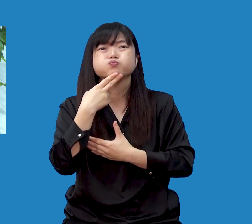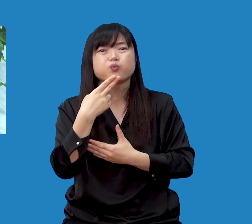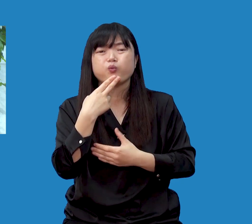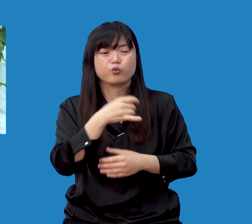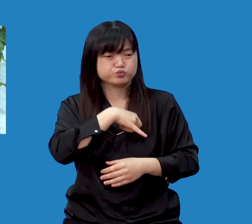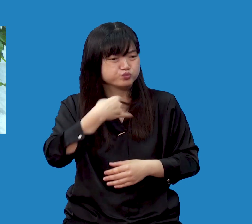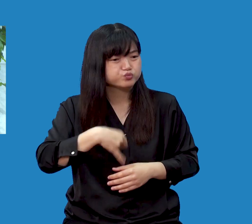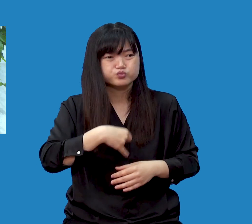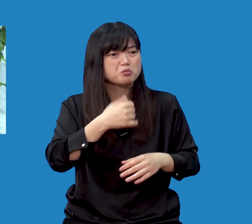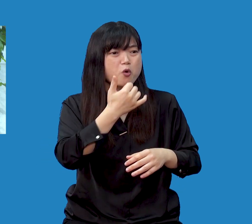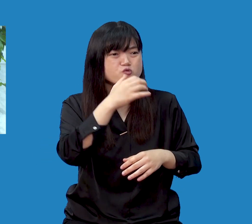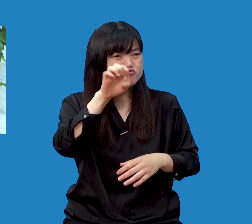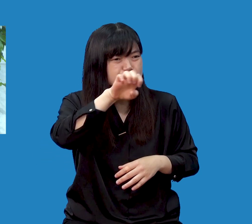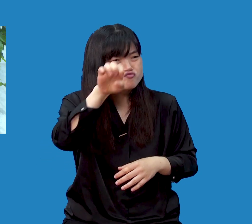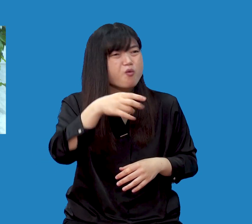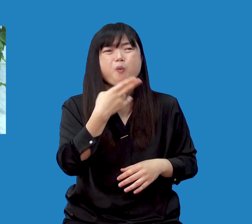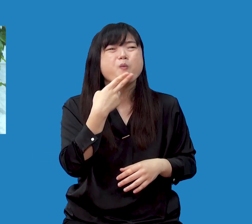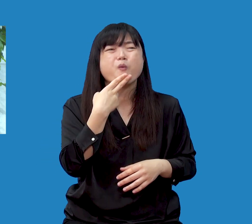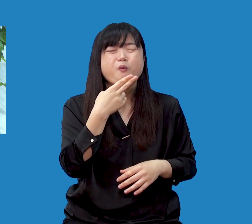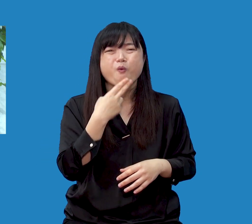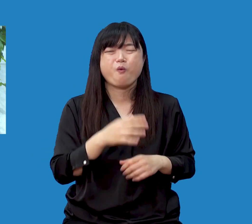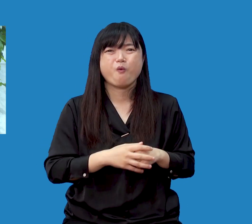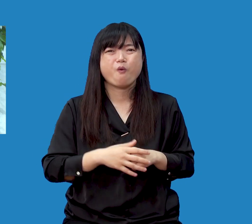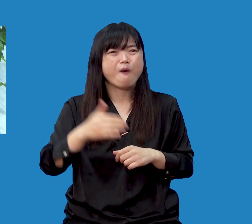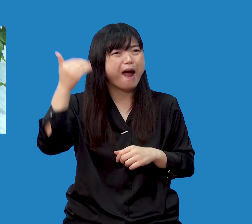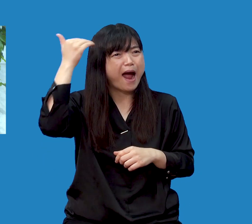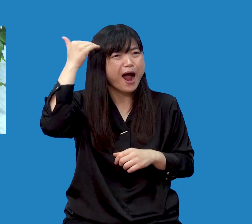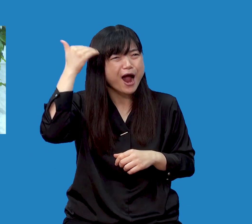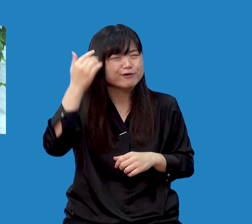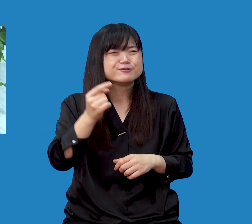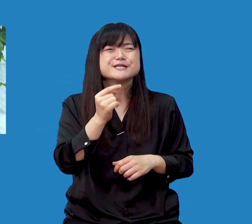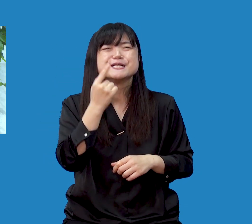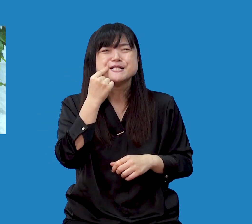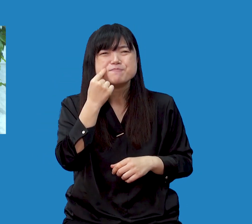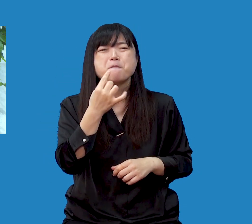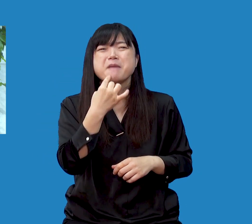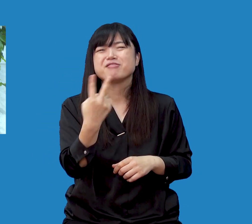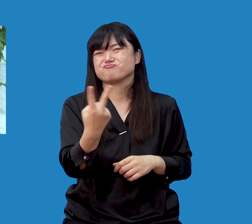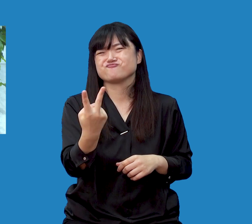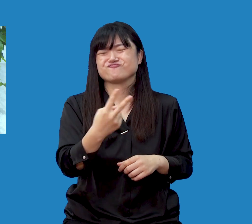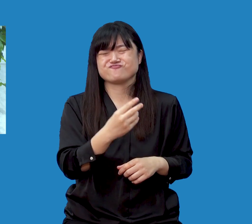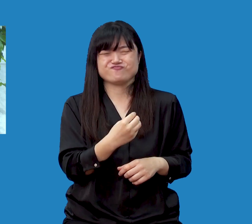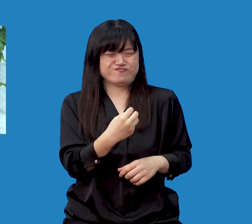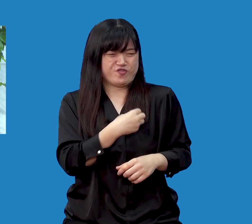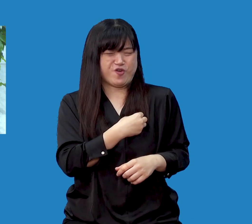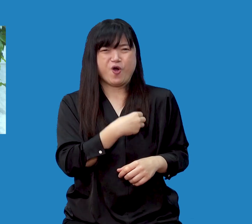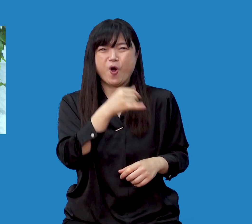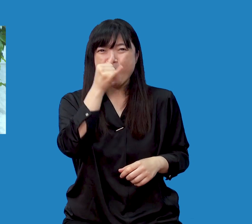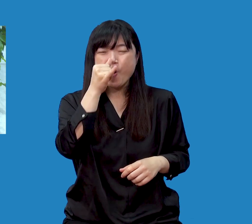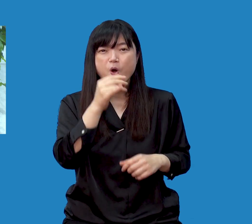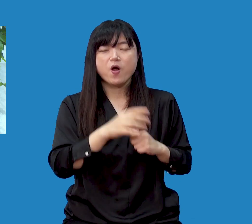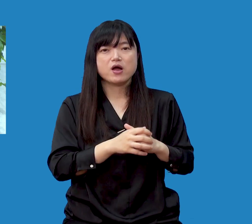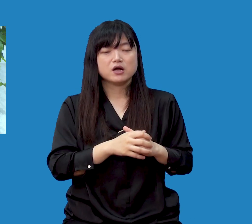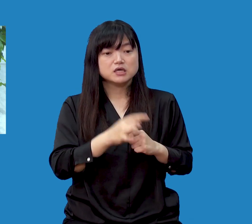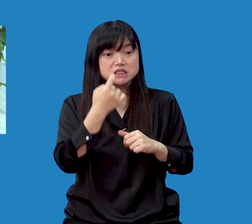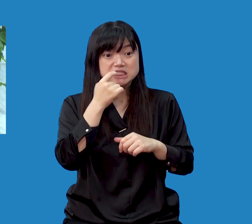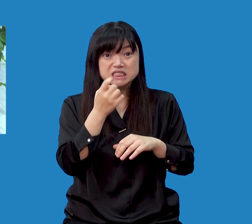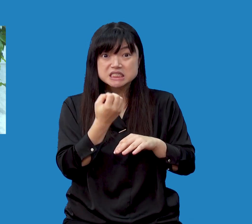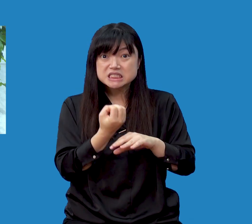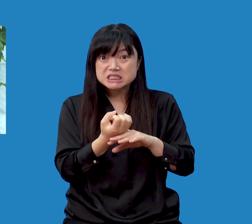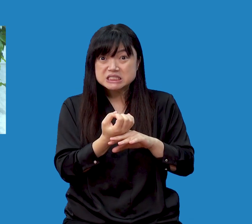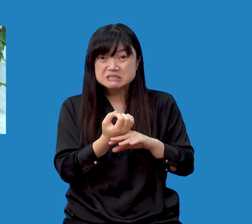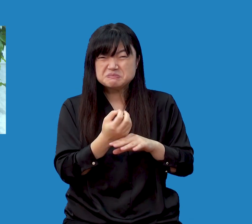지금도 우리나라와 일본은 금배지를 달아요. 근데 그 금배지는